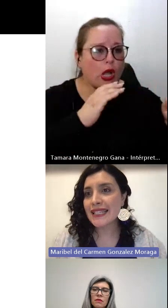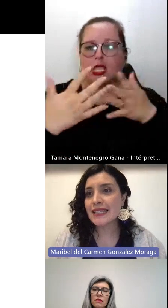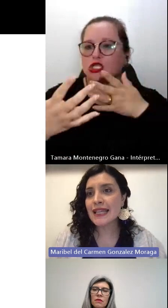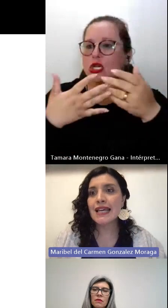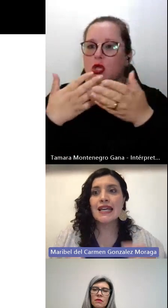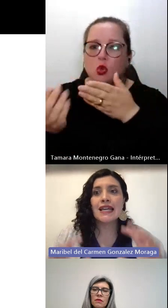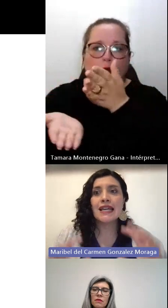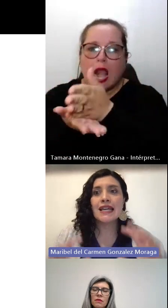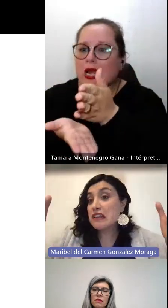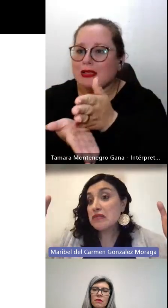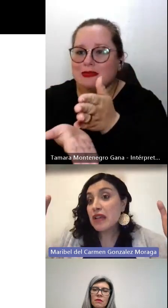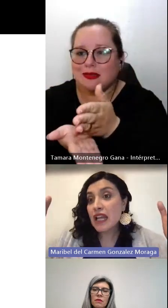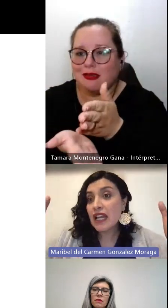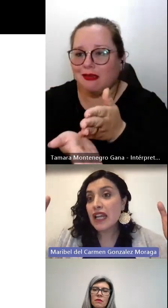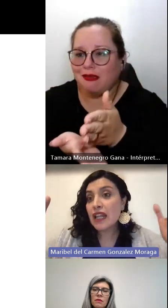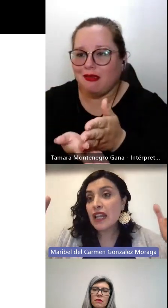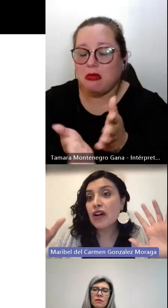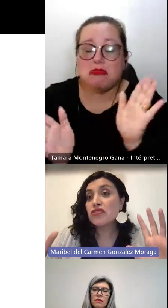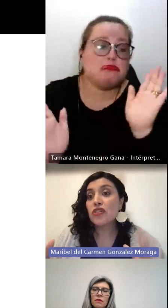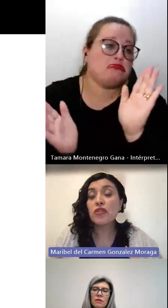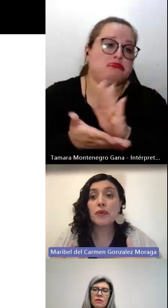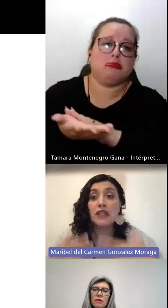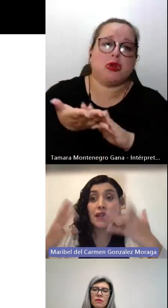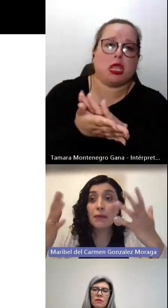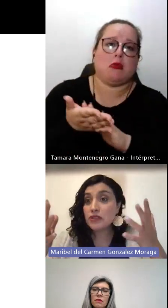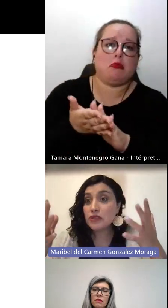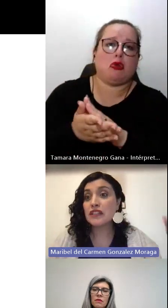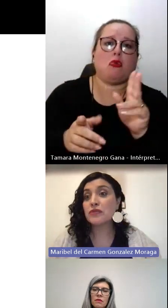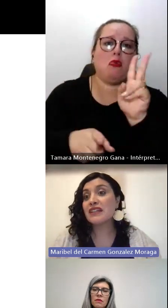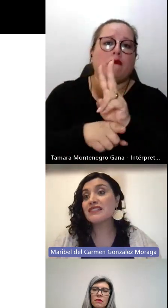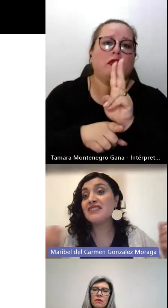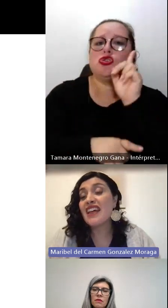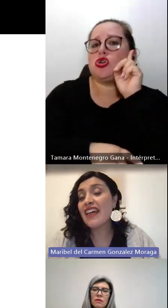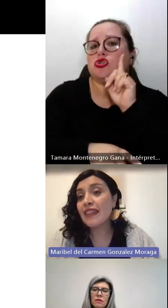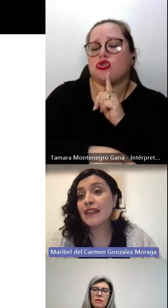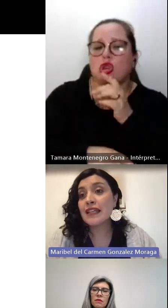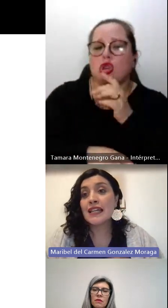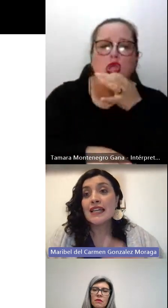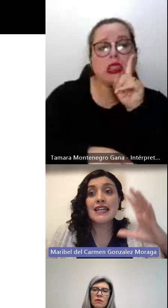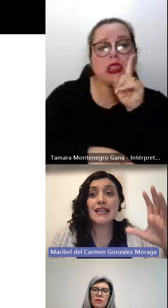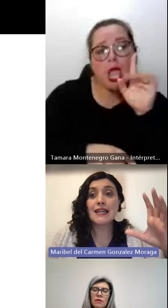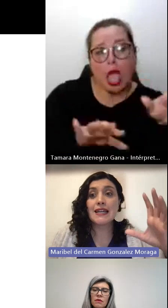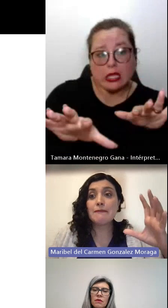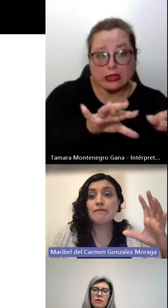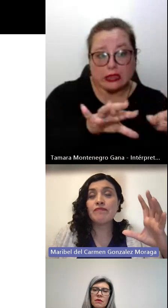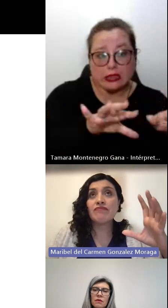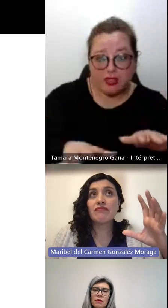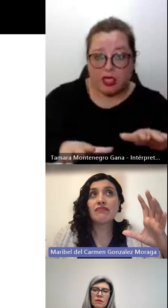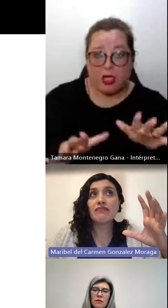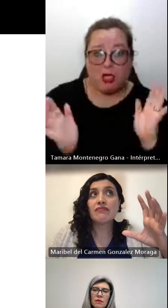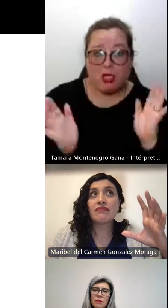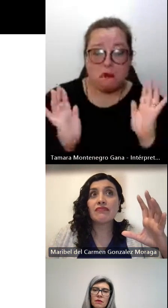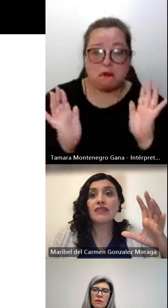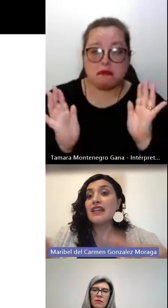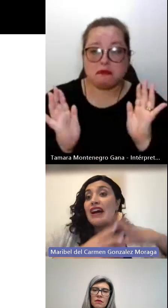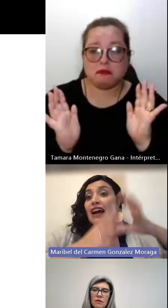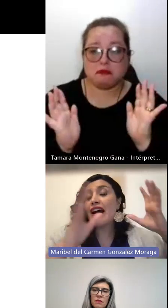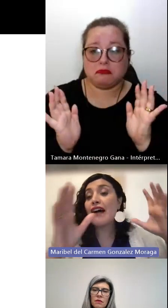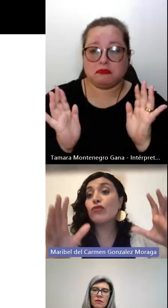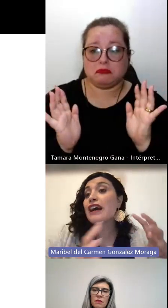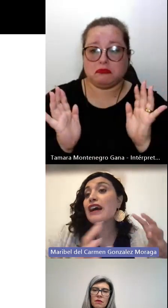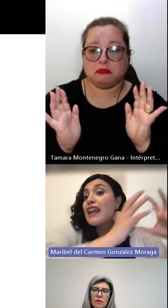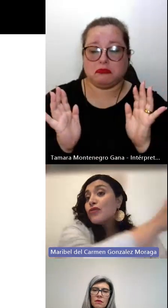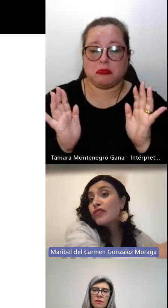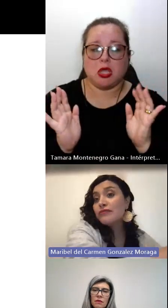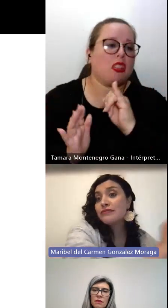de clases, que si el educador sordo, por ejemplo, está haciendo una actividad eh, y va